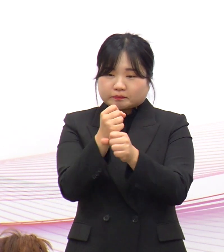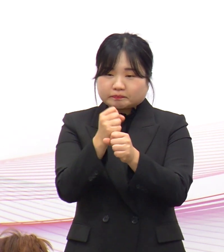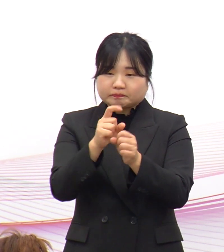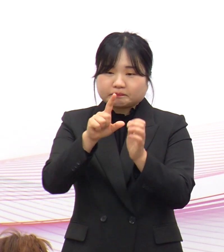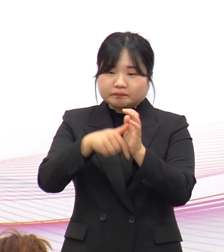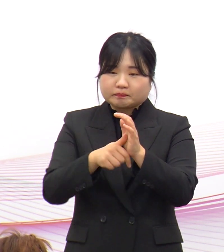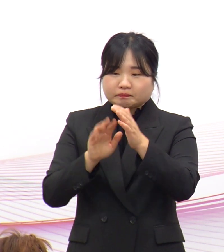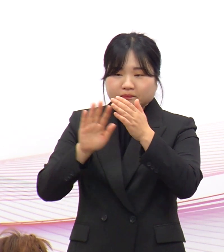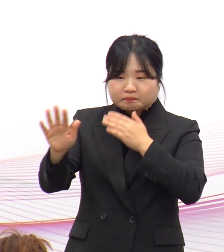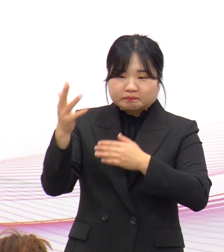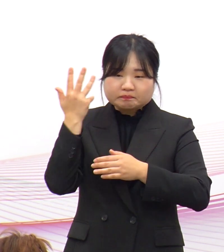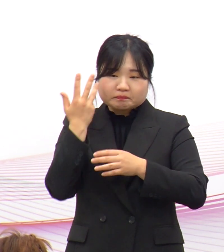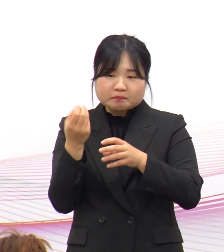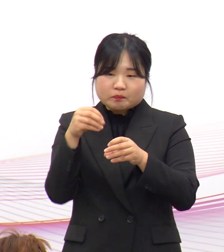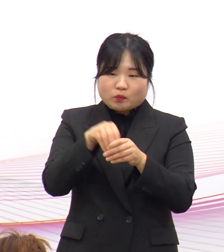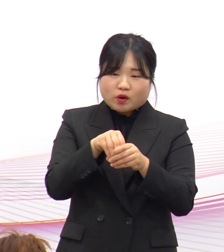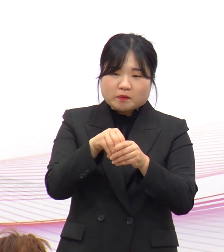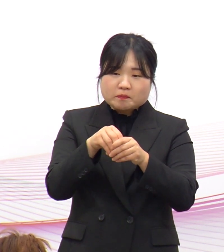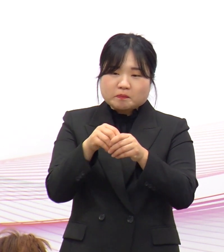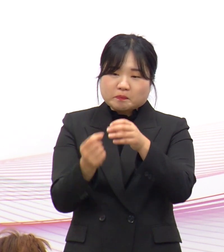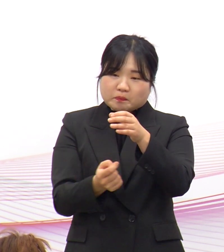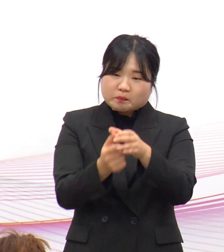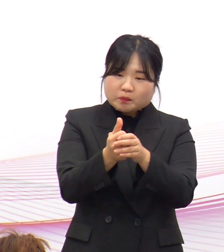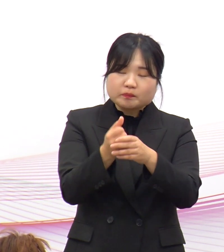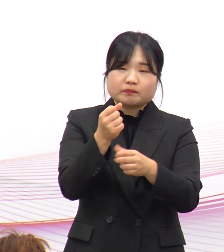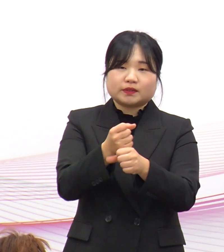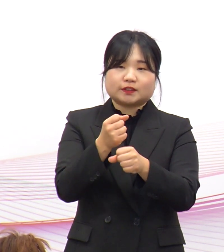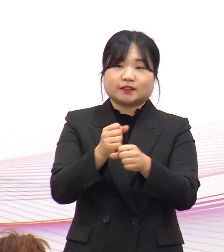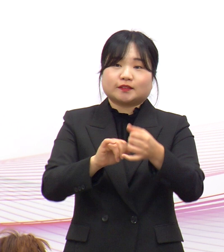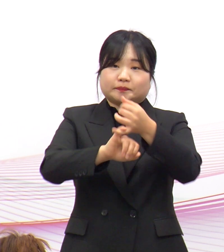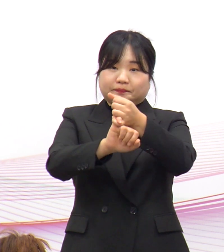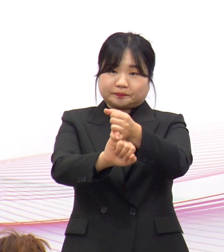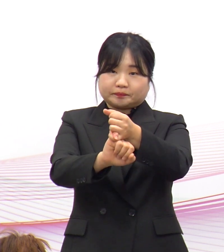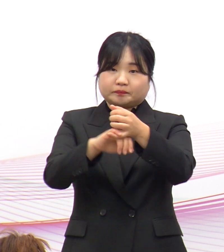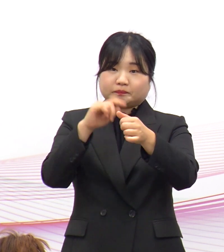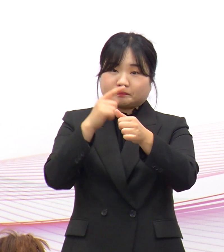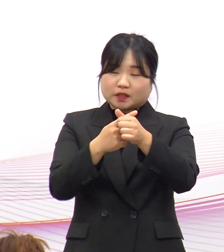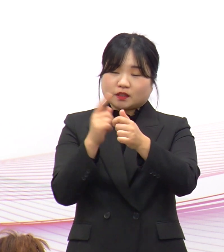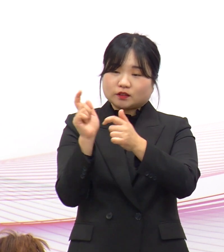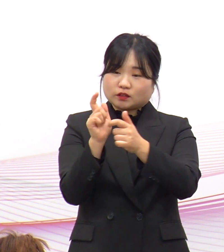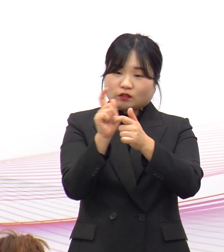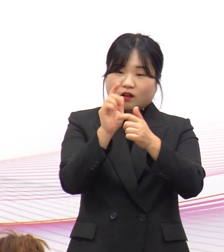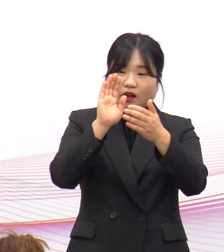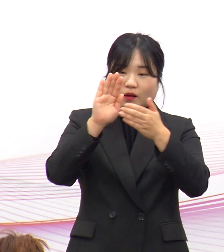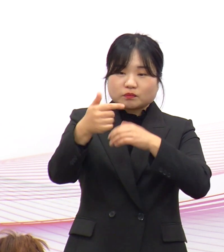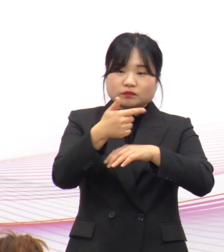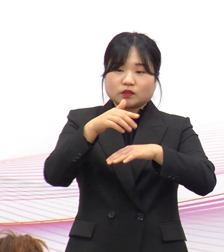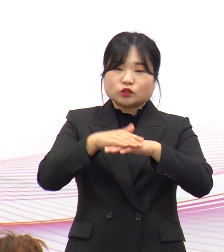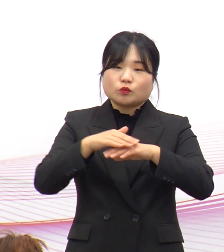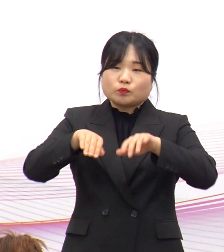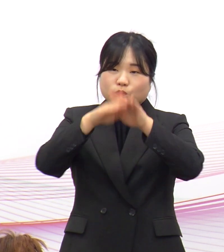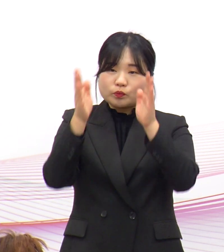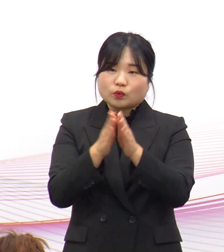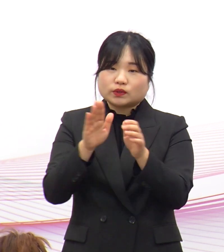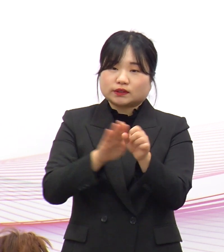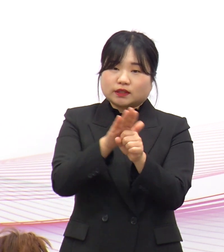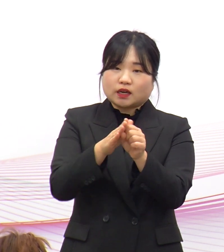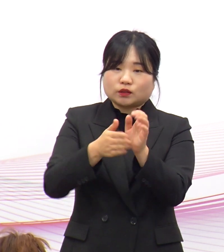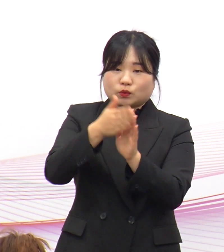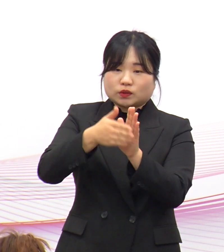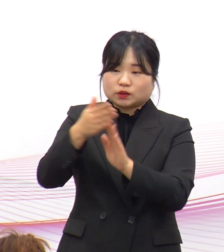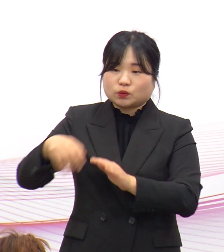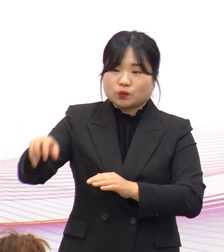있게 꾸며나가겠습니다. 이러한 노력들이 쌓여갈 때 우리 대전은 모두가 사랑하는 도시, 곳곳에 흥미로운 이야기가